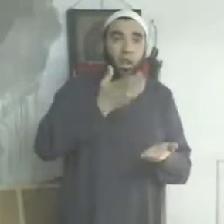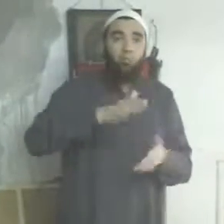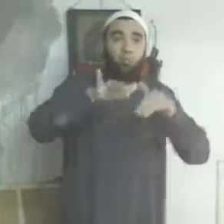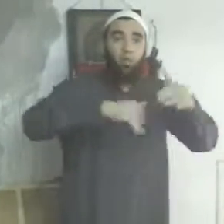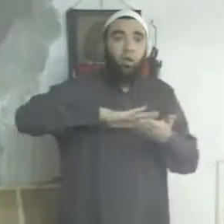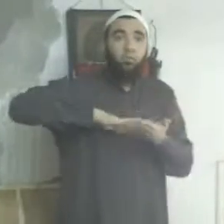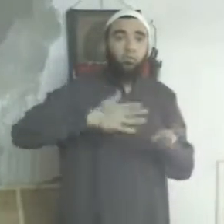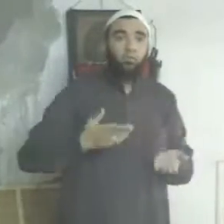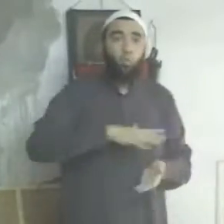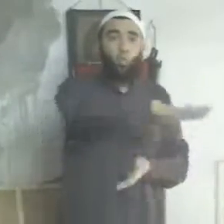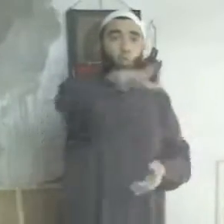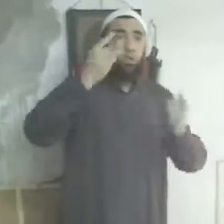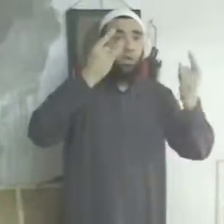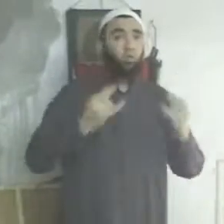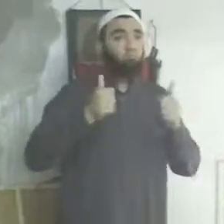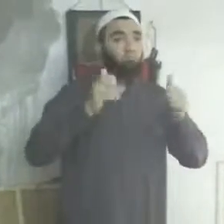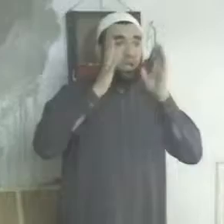بانفسنا؟ الست معي